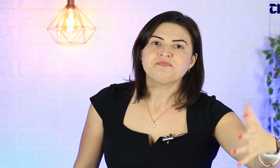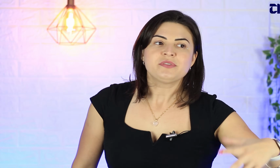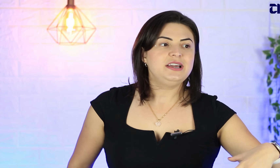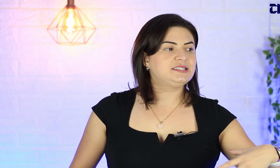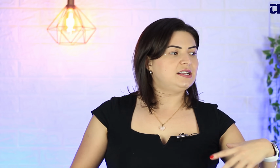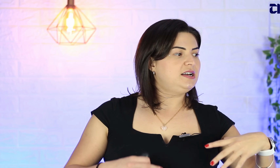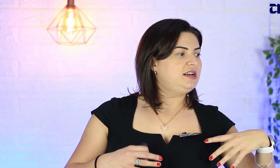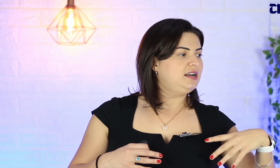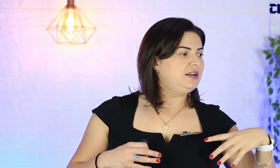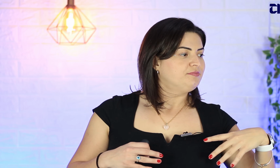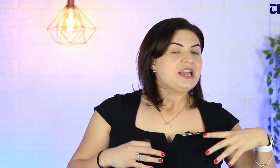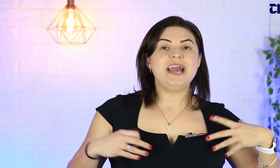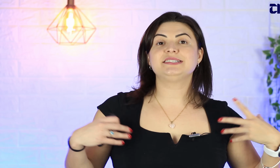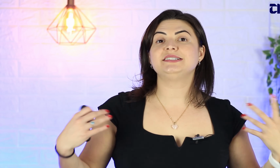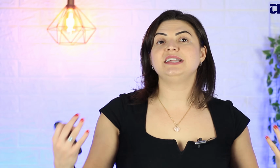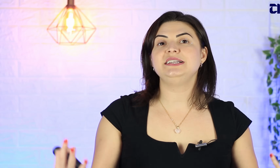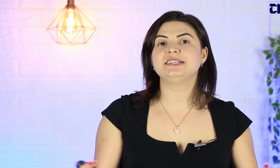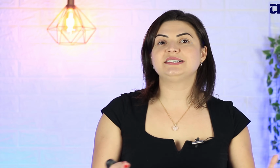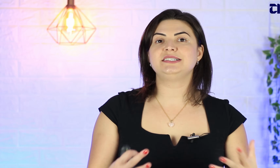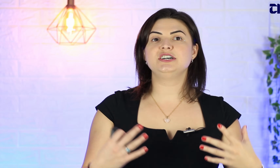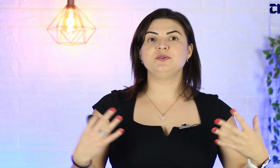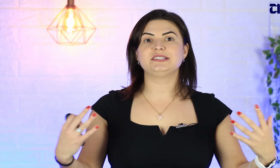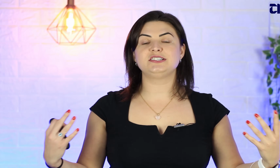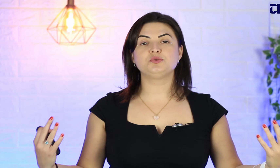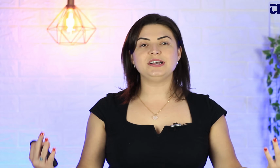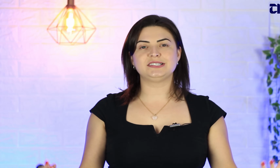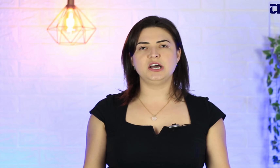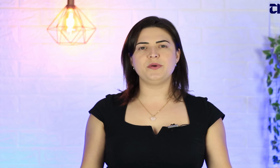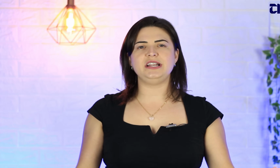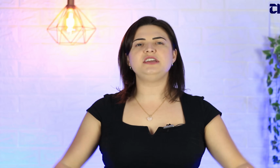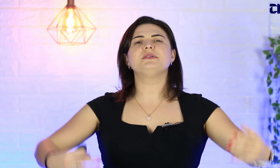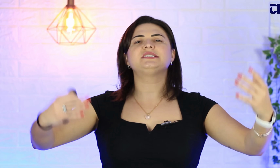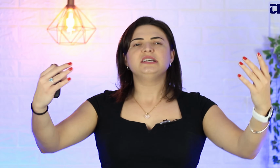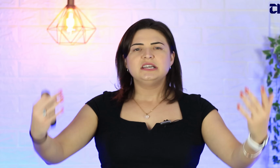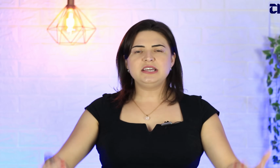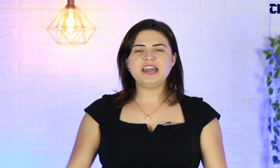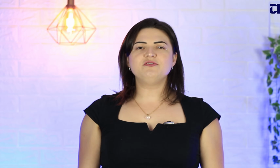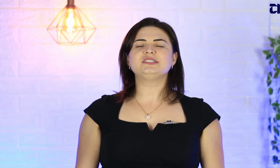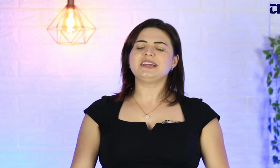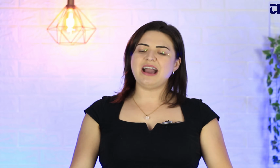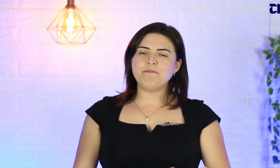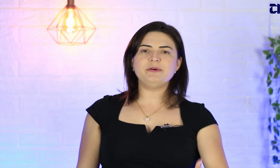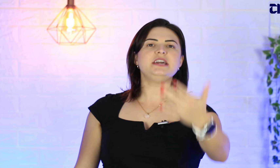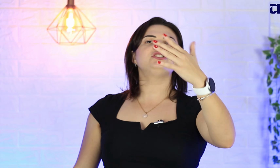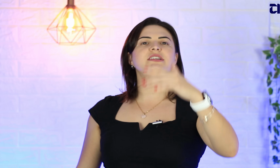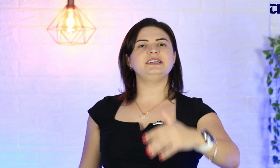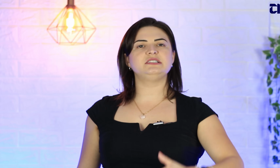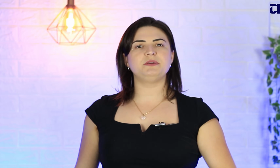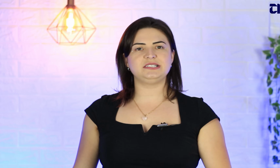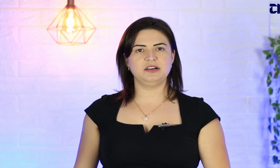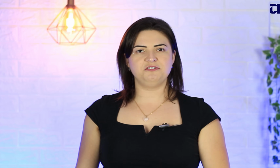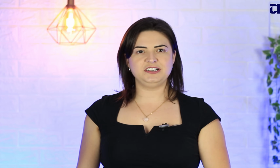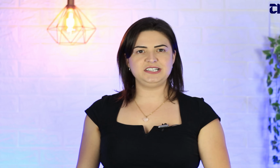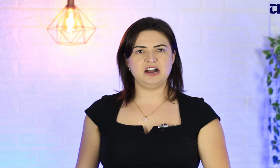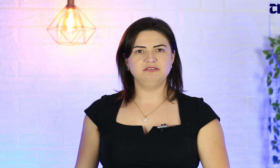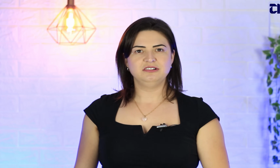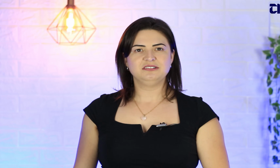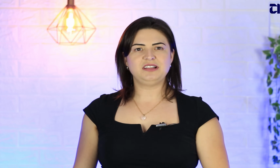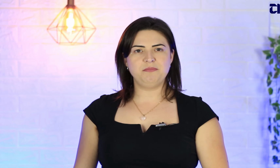sinalização, essa situação em Libras. E aí você capricha na expressão facial, tá